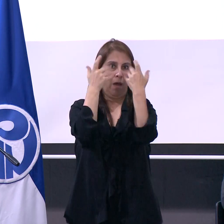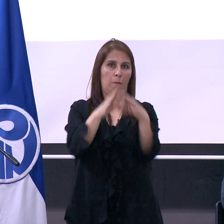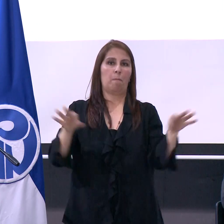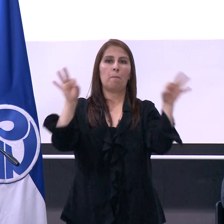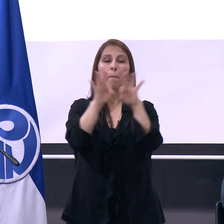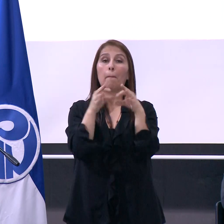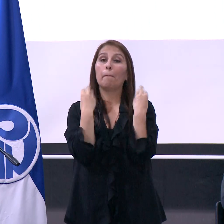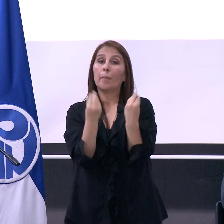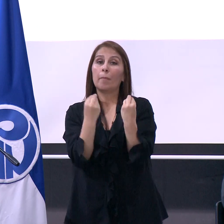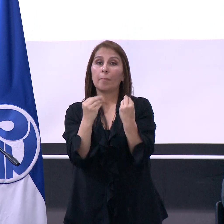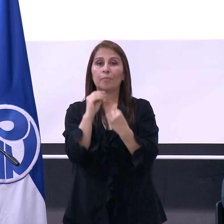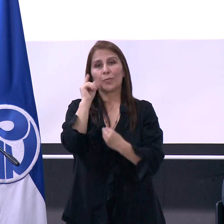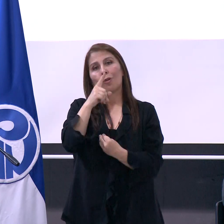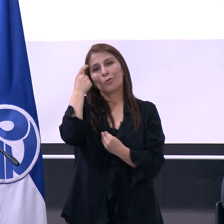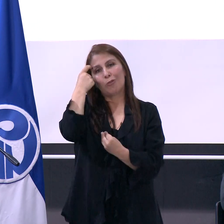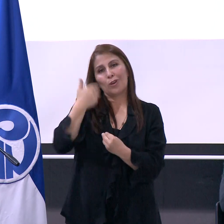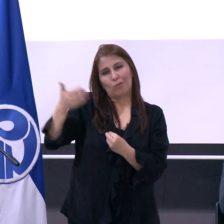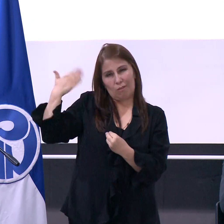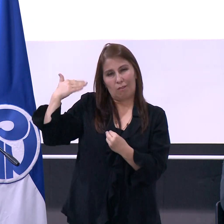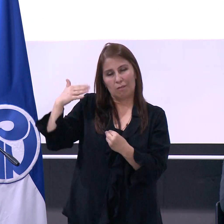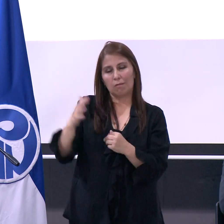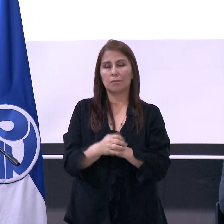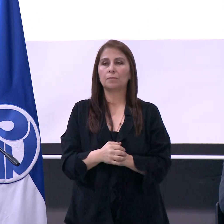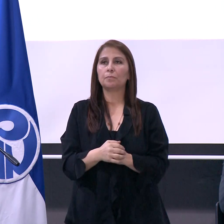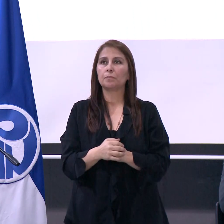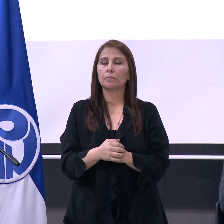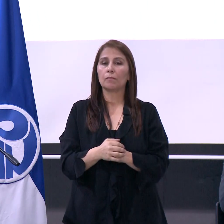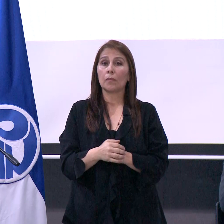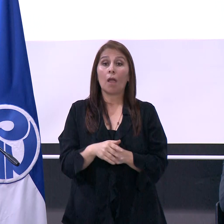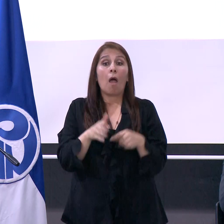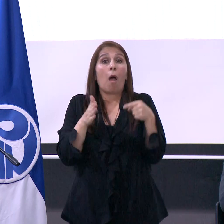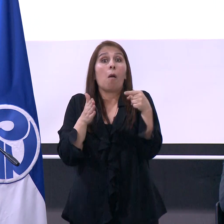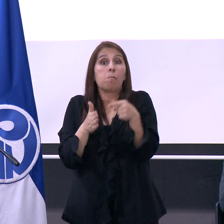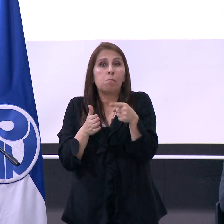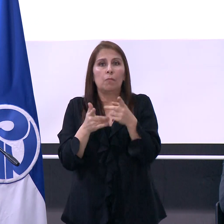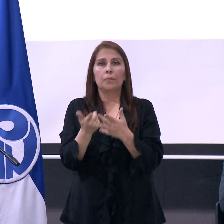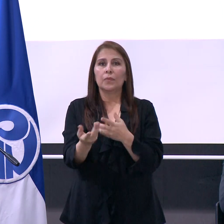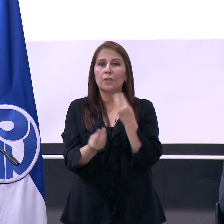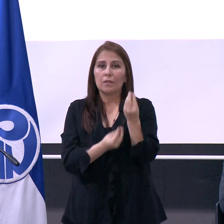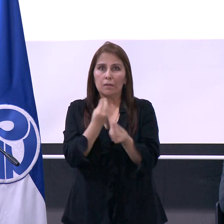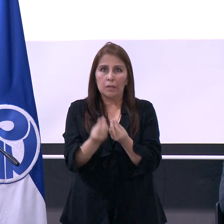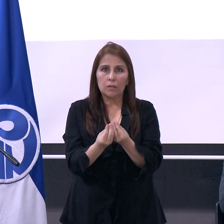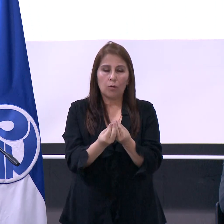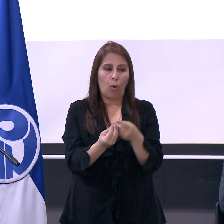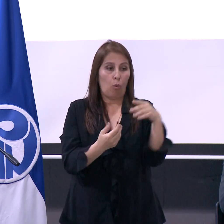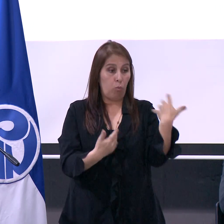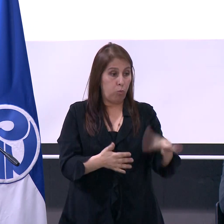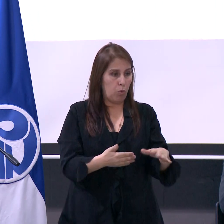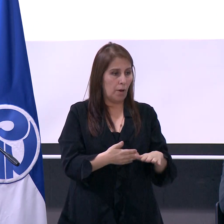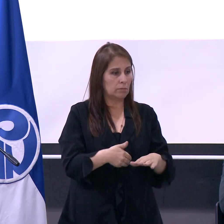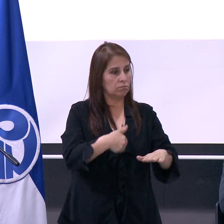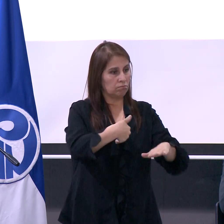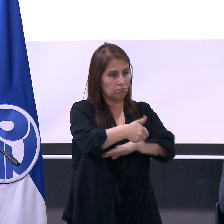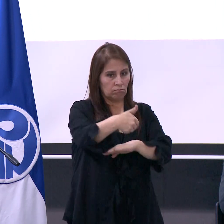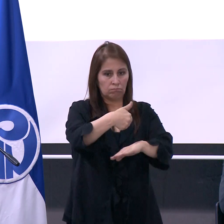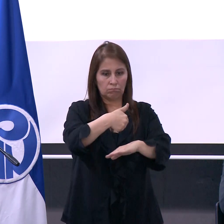gobiernos de ese momento allí entonces se encontraron las demandas que los pedagogos bernal ciber